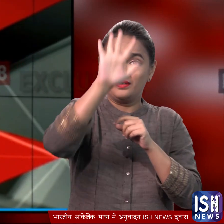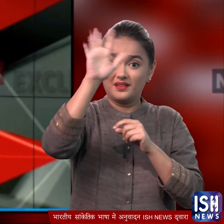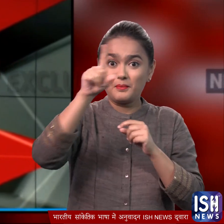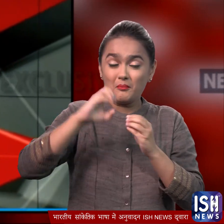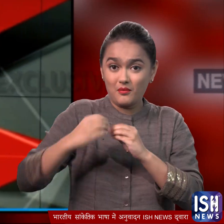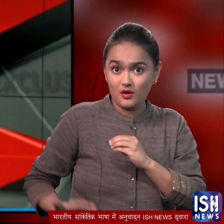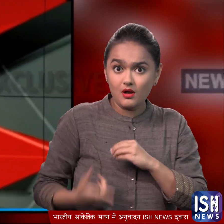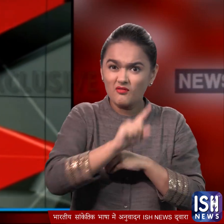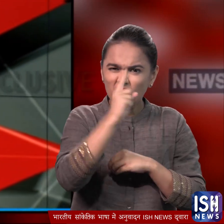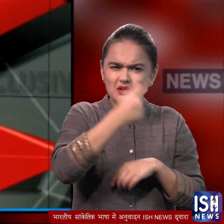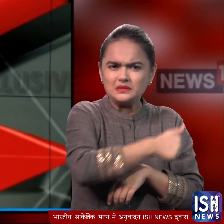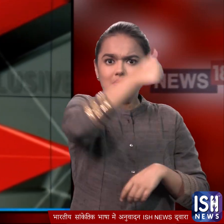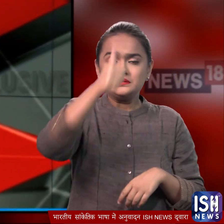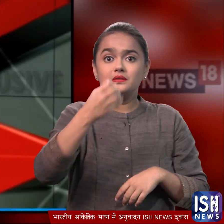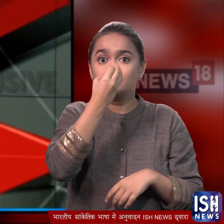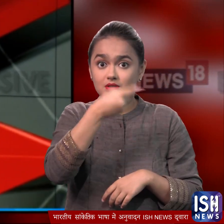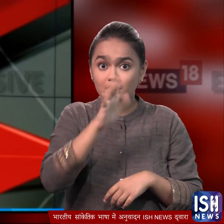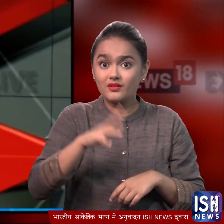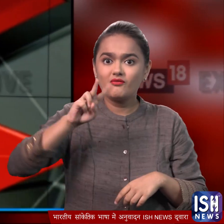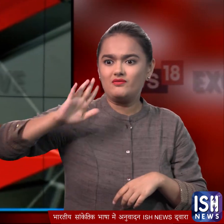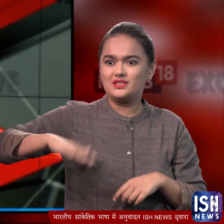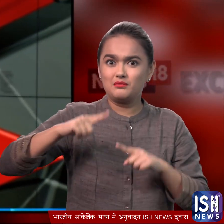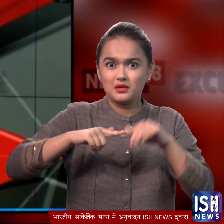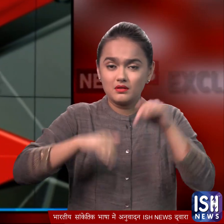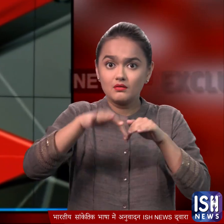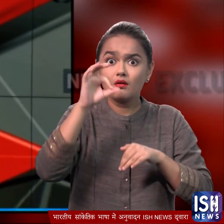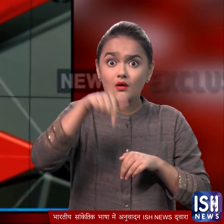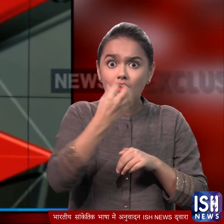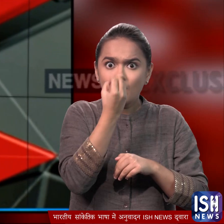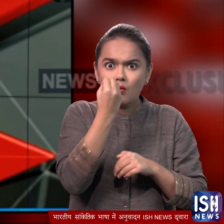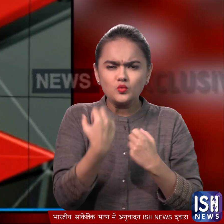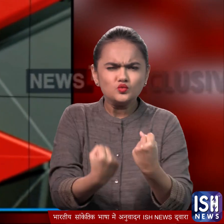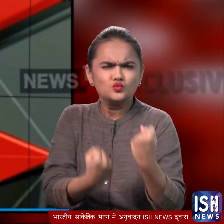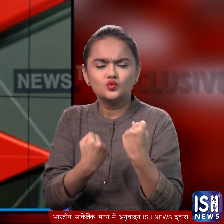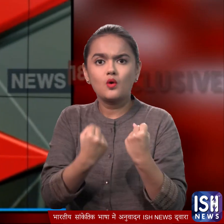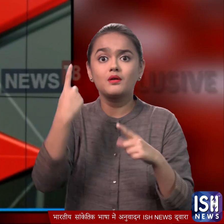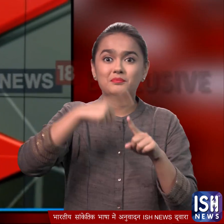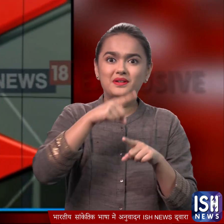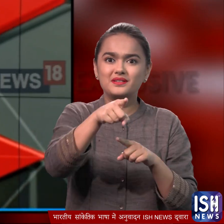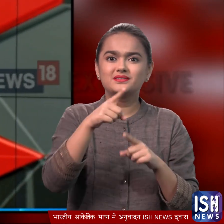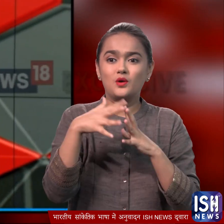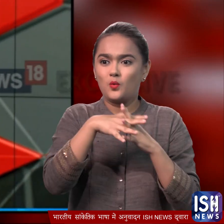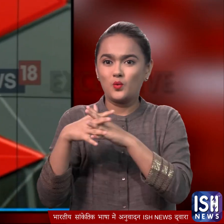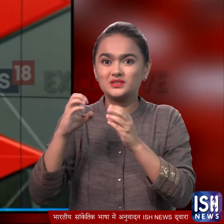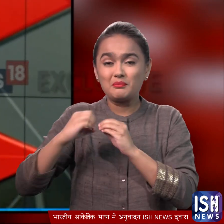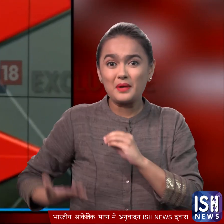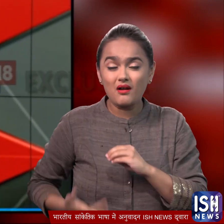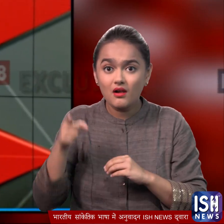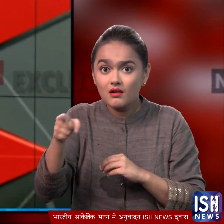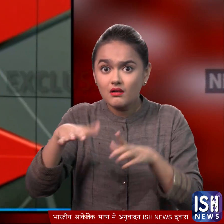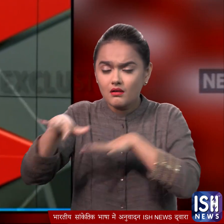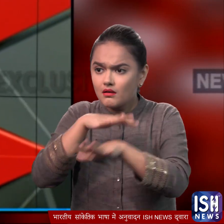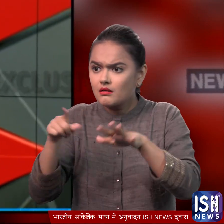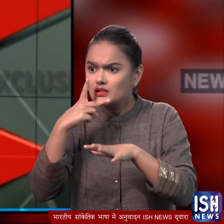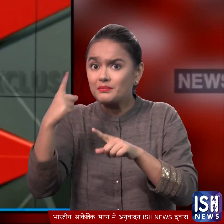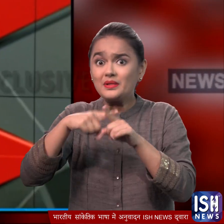को अध्यक्ष बनाया है, जहां पिछले लोकसभा और इस साल हुए विधानसभा चुनाव में बीजेपी का प्रदर्शन दमदार था। और चूंकि पश्चिम बंगाल विधानसभा में विपक्ष के नेता